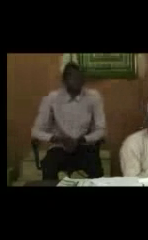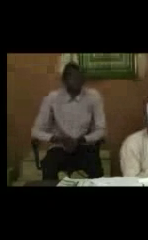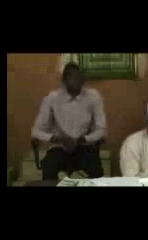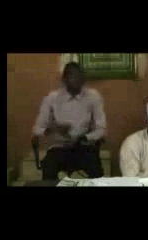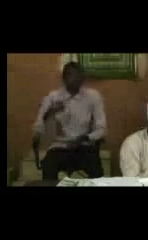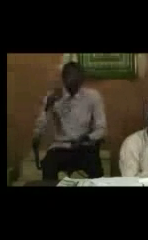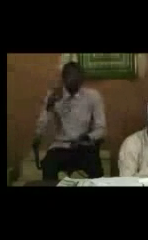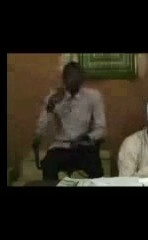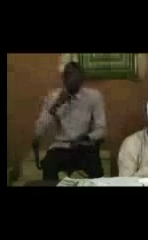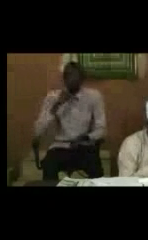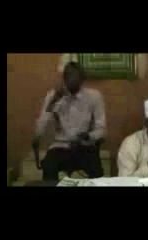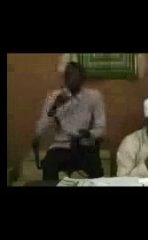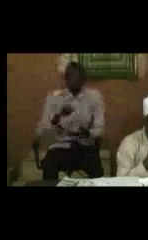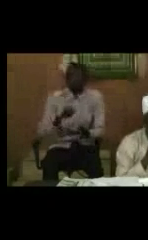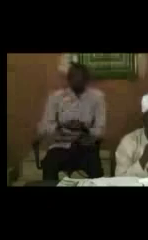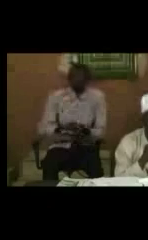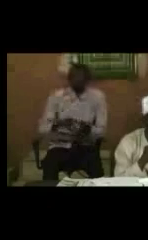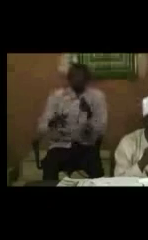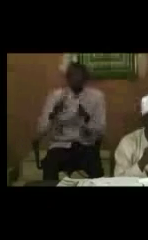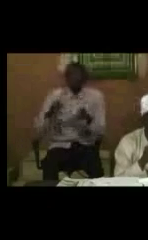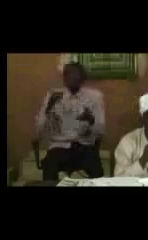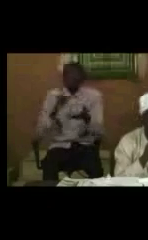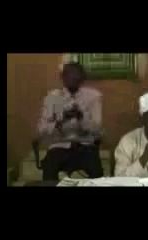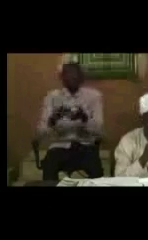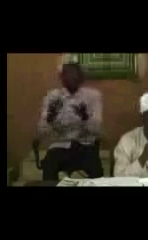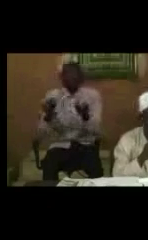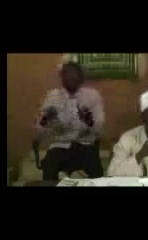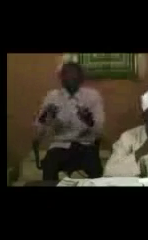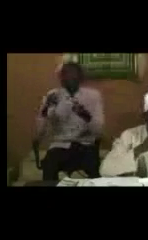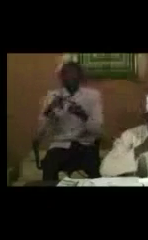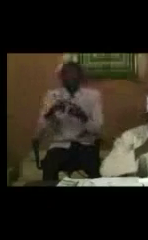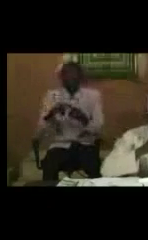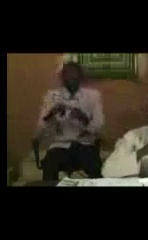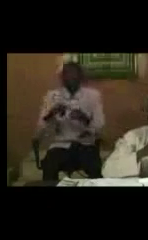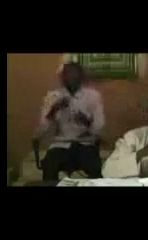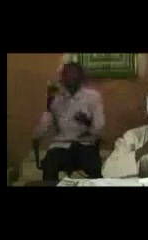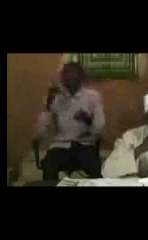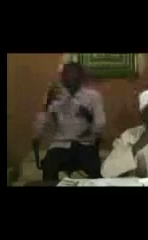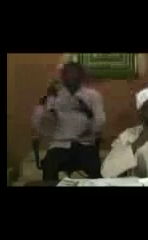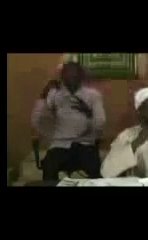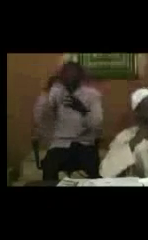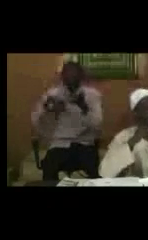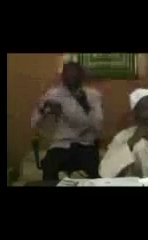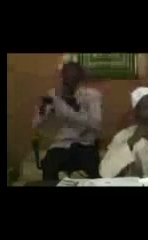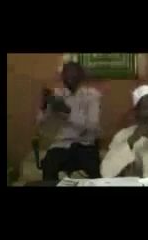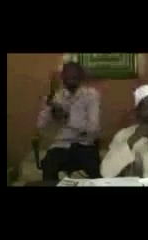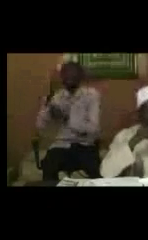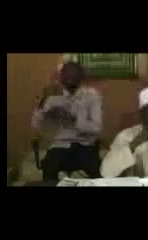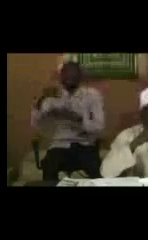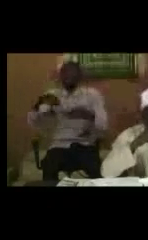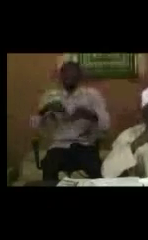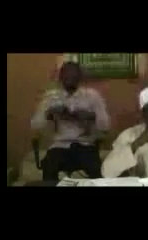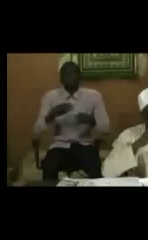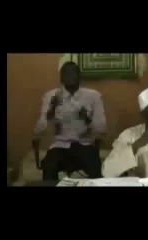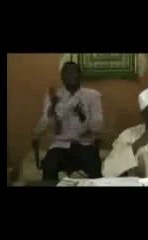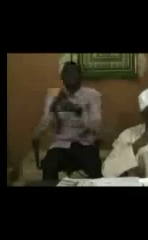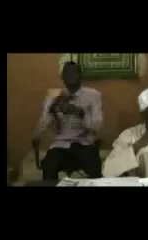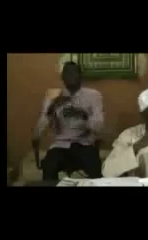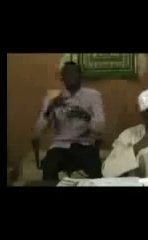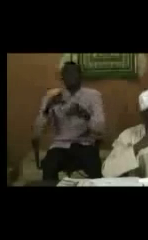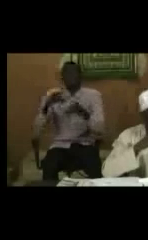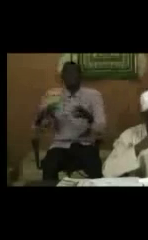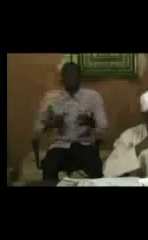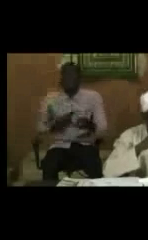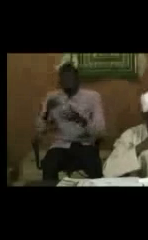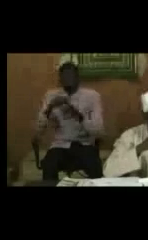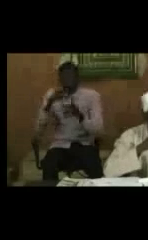to lo fi se oso fun wa ta le ni na to fe se ni ewo alati akhraja li ibadi